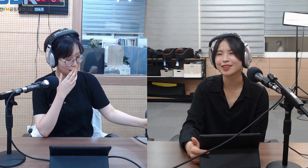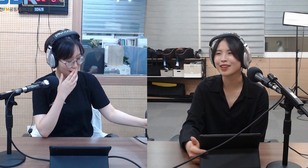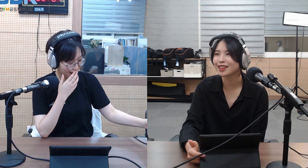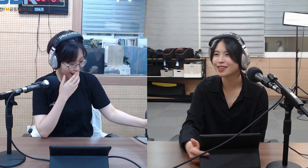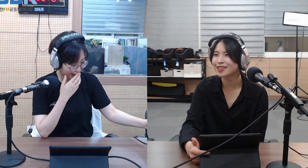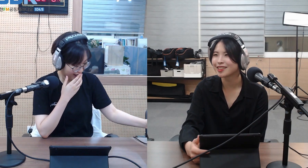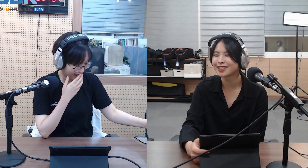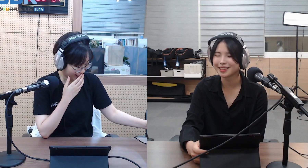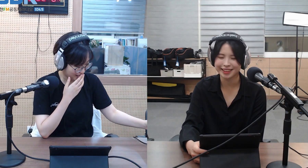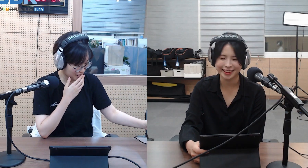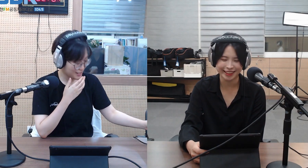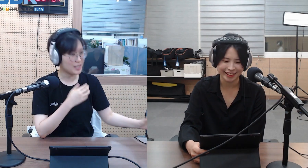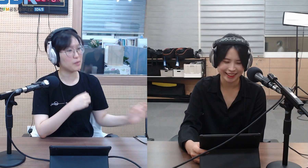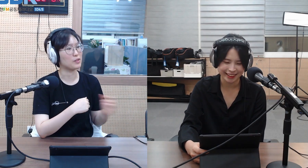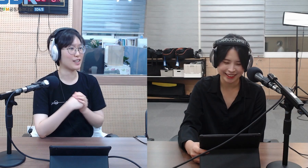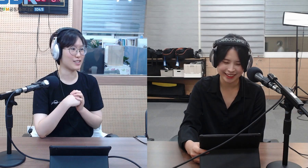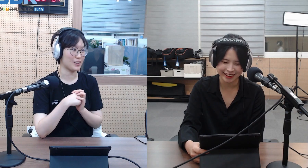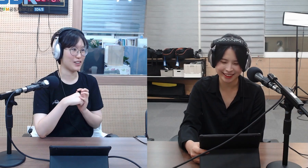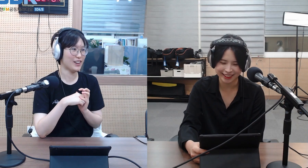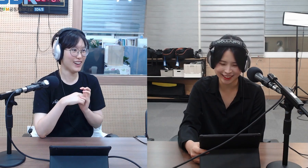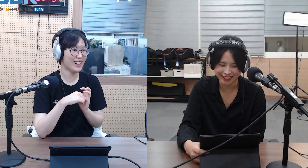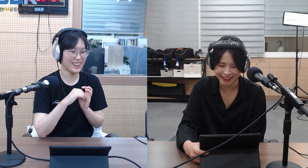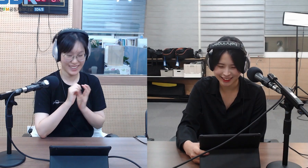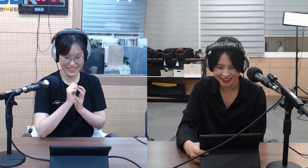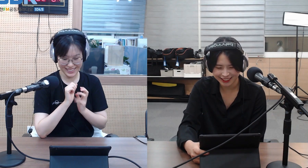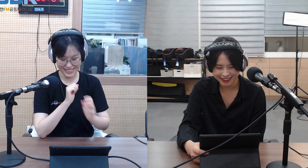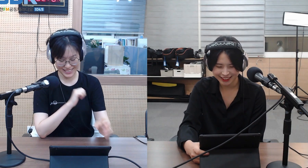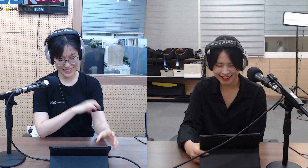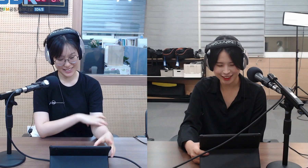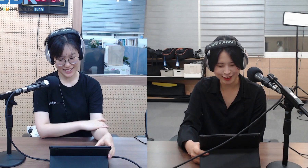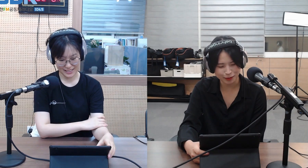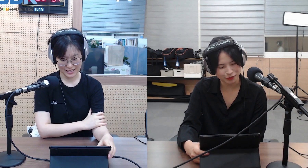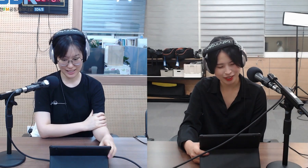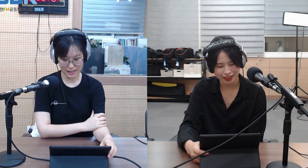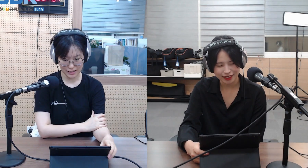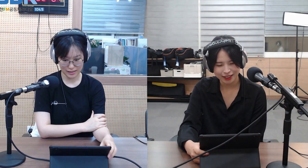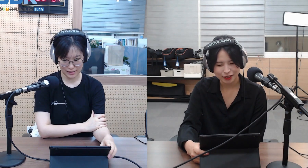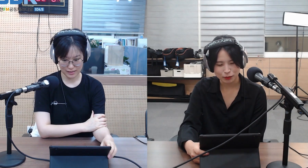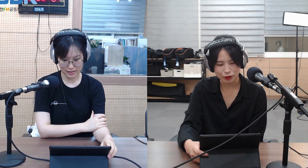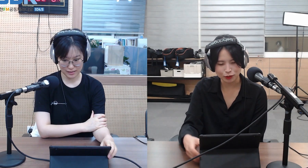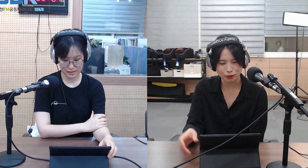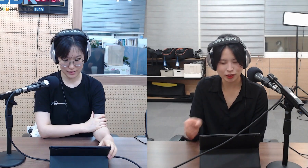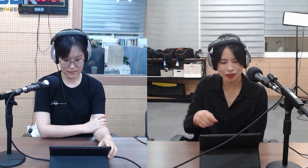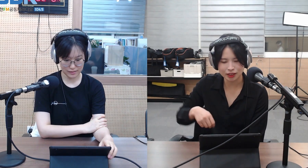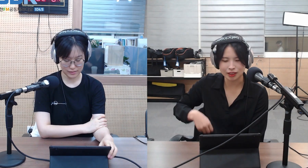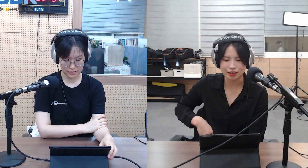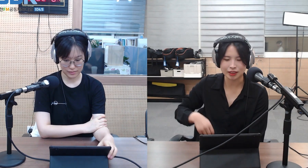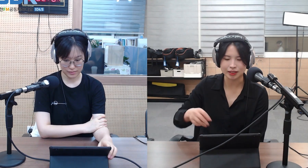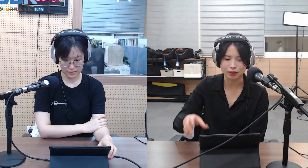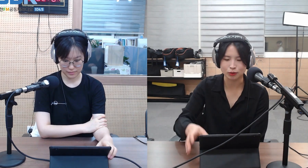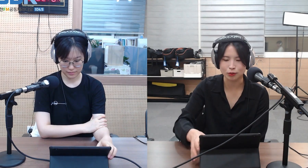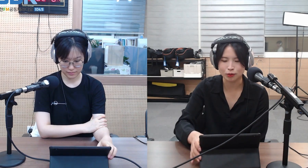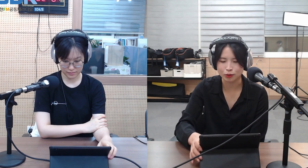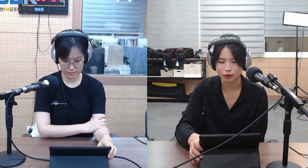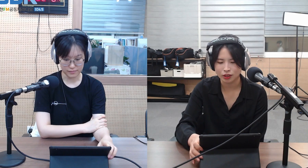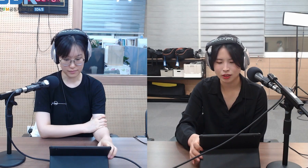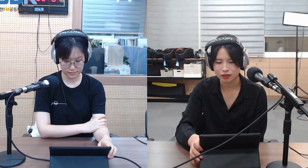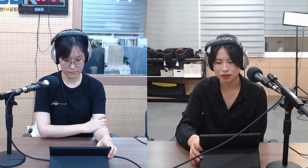되나요? 잘 모르겠어요. 지금 네. 뭐 두 번째 기사는 또